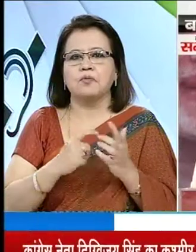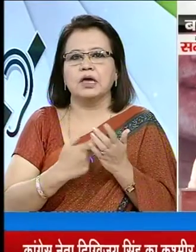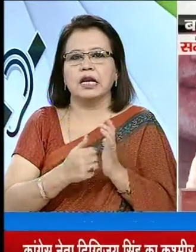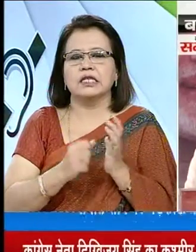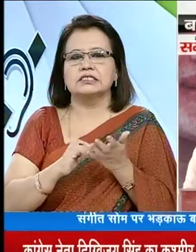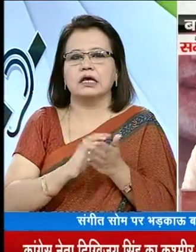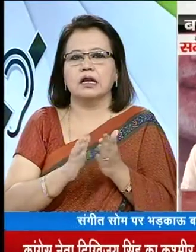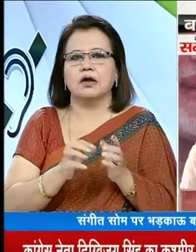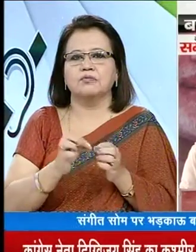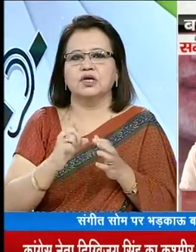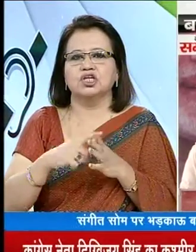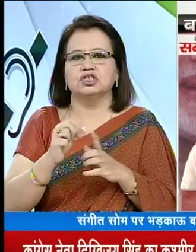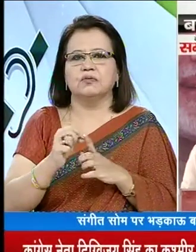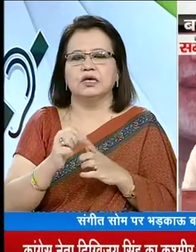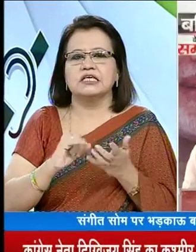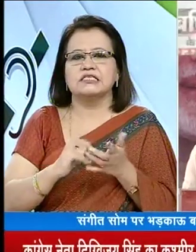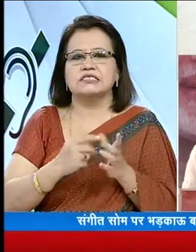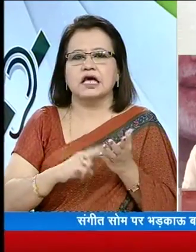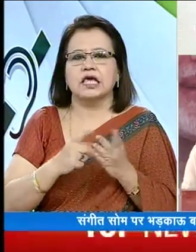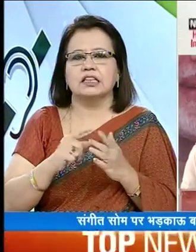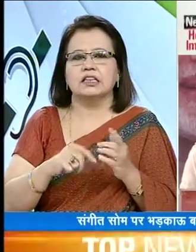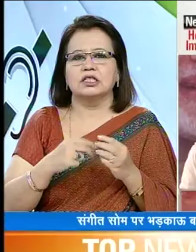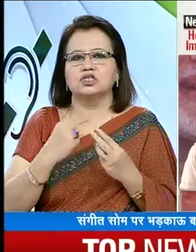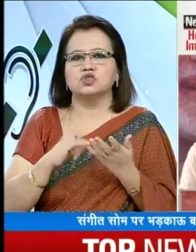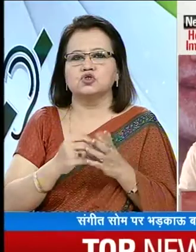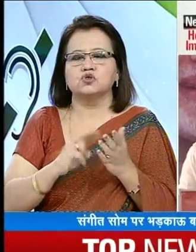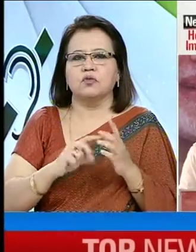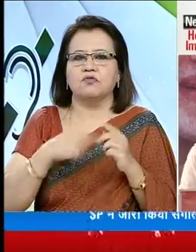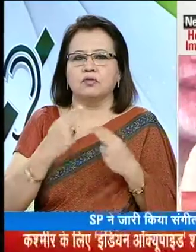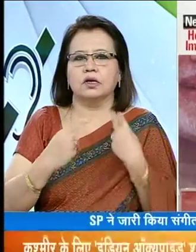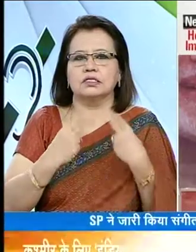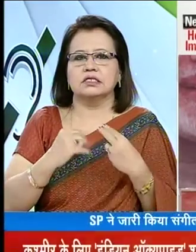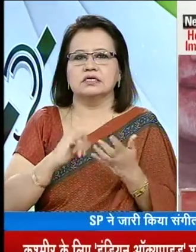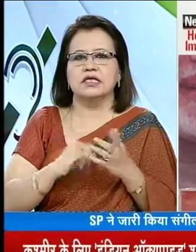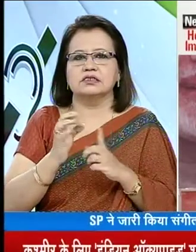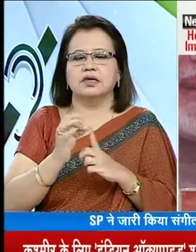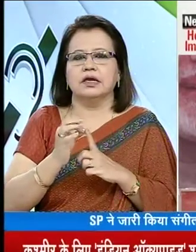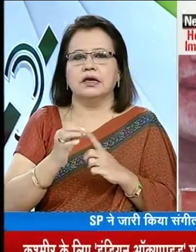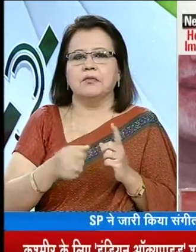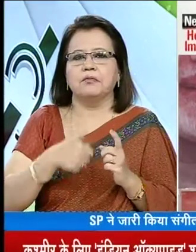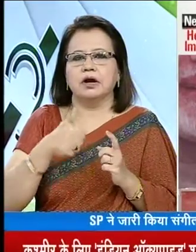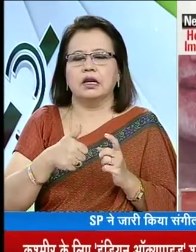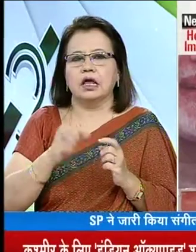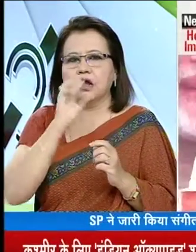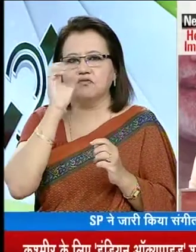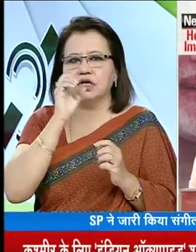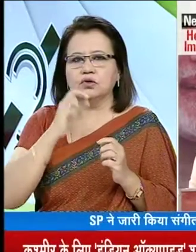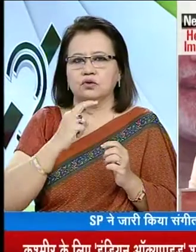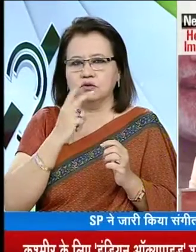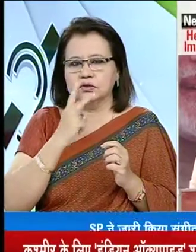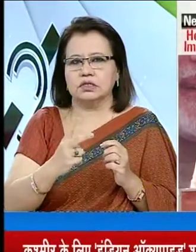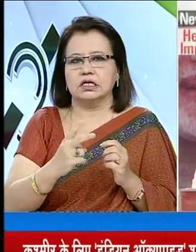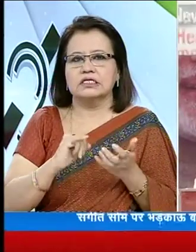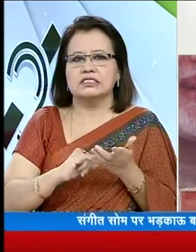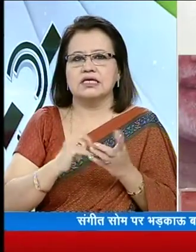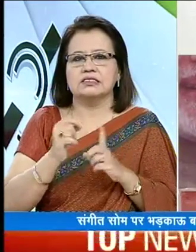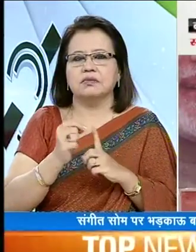मेरट के सरघना से बीजेवी विथायक संगीत सूम फिर विवादों में है समाजवादी पार्टी ने संगीत सूम का एक वीडियो चाली किया है